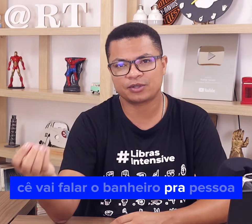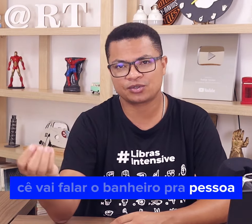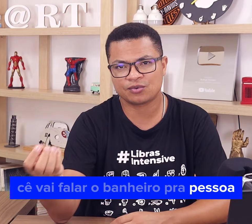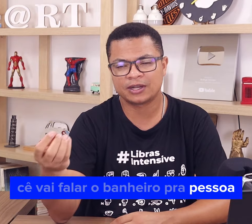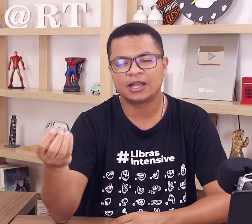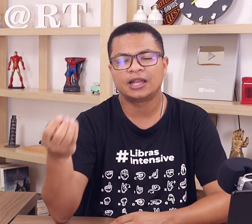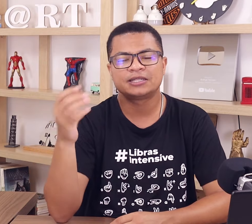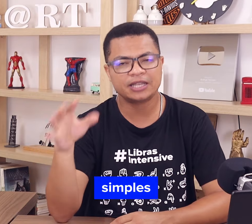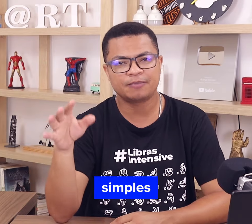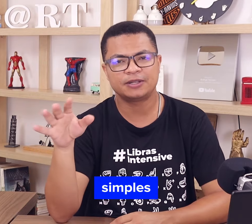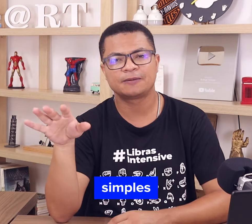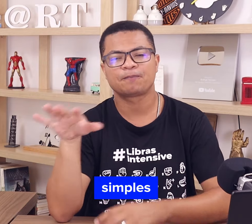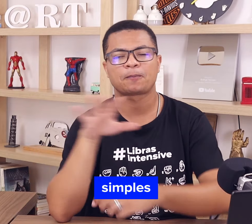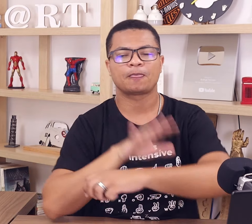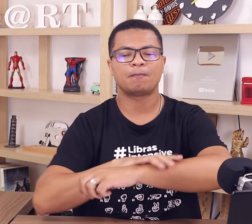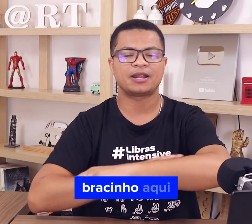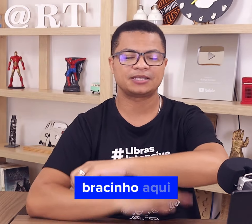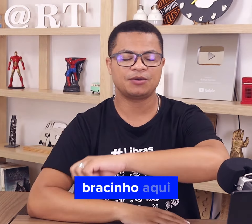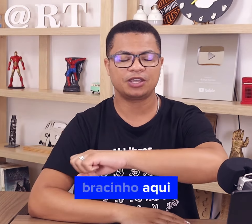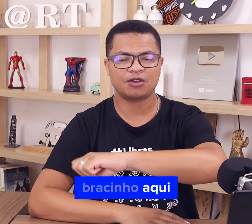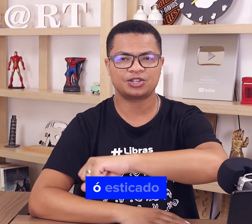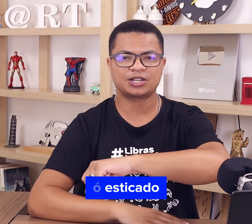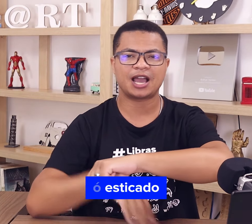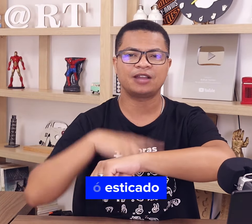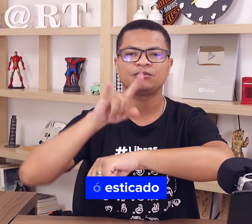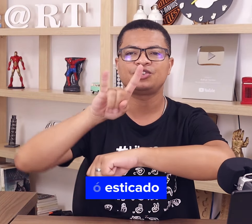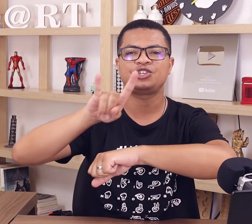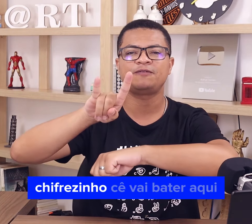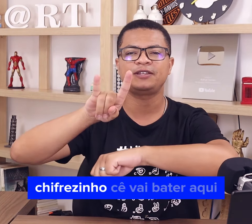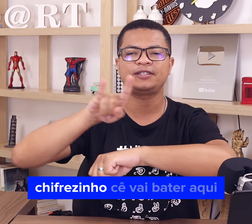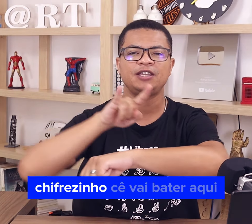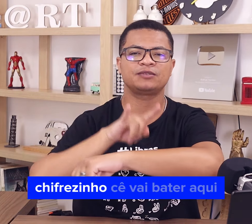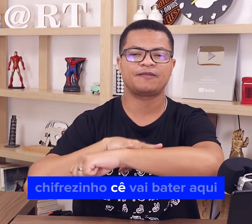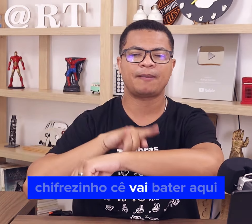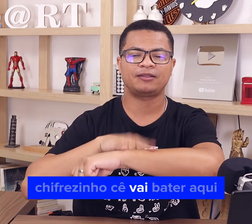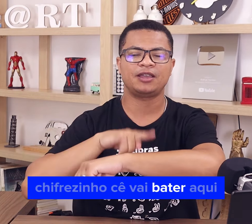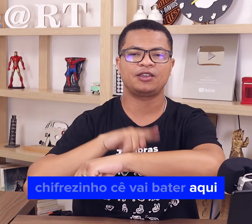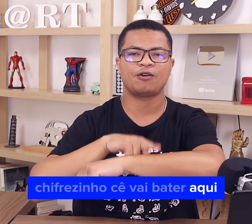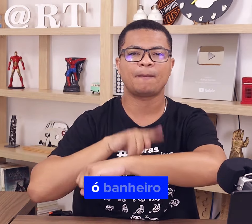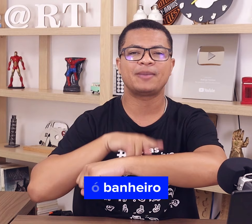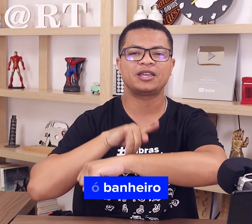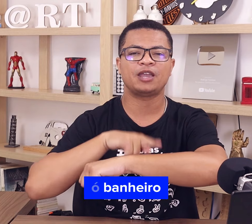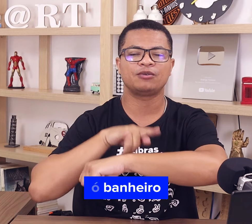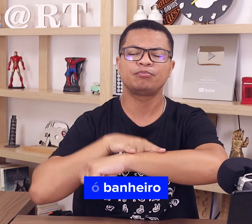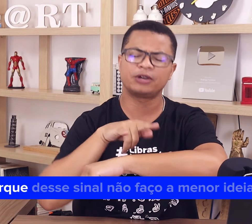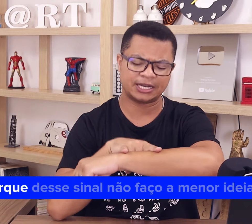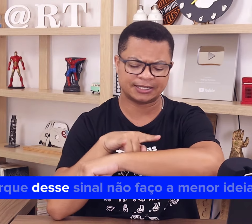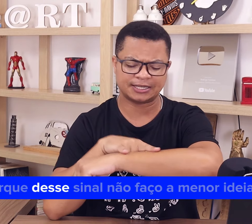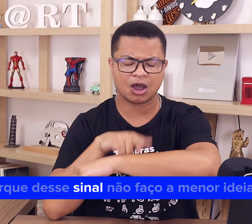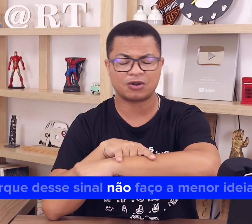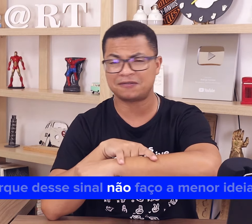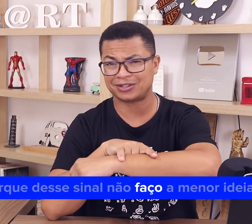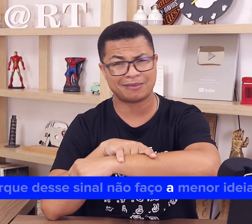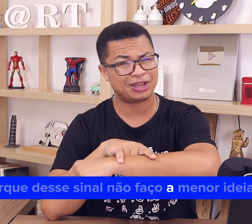pessoa? Simples. Bracinho aqui, ó, esticado. Chifrezinho. Você vai bater aqui, ó. Banheiro. Por que desse sinal? não faço a